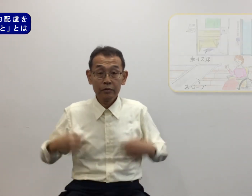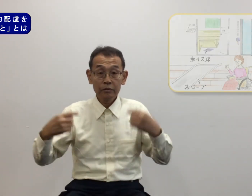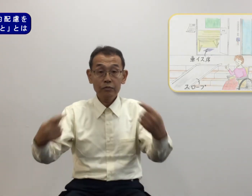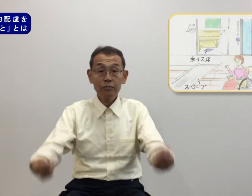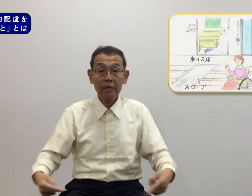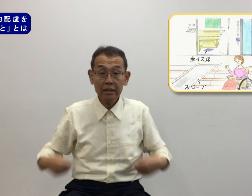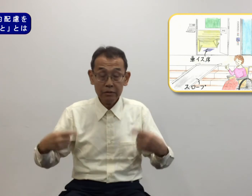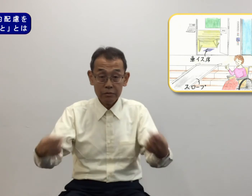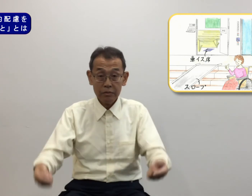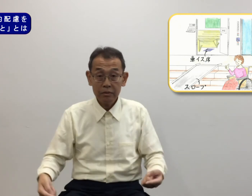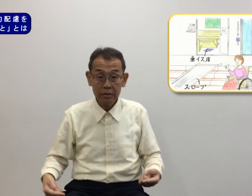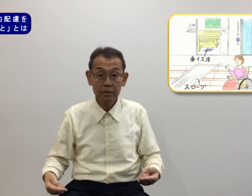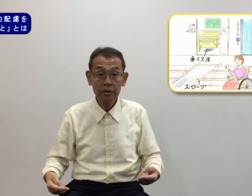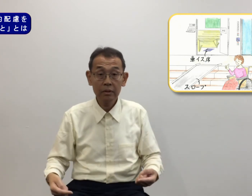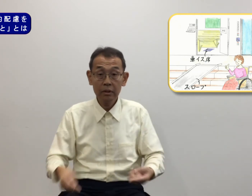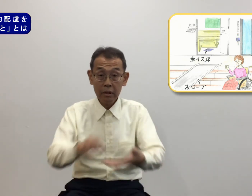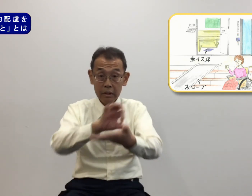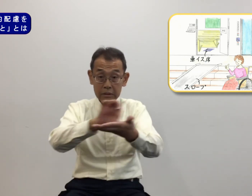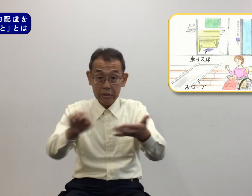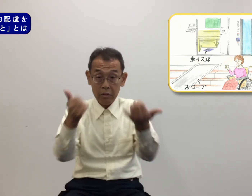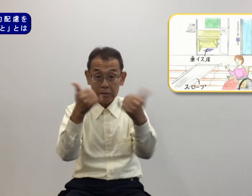漆間いす利用者のためには